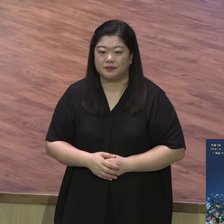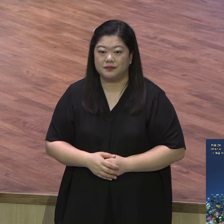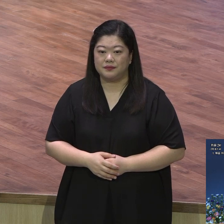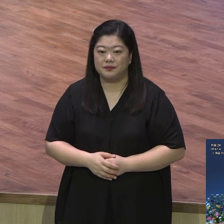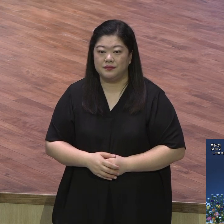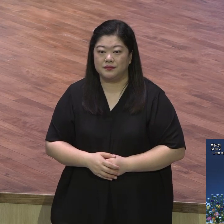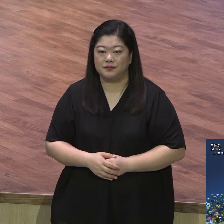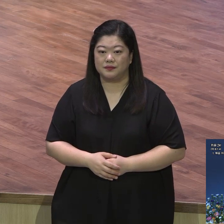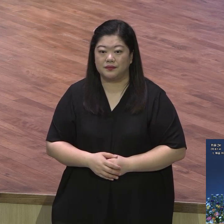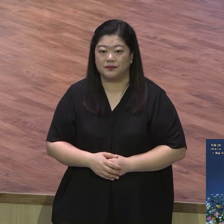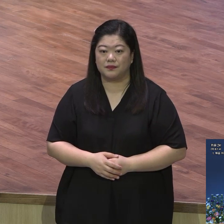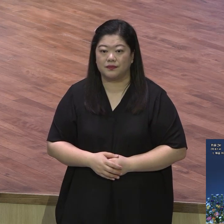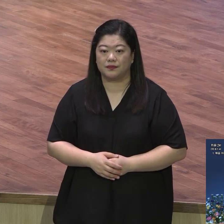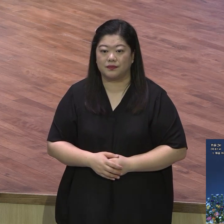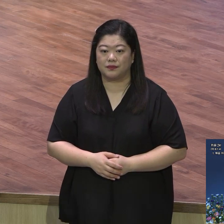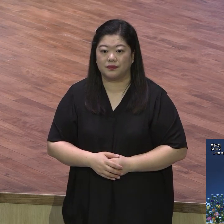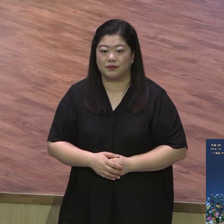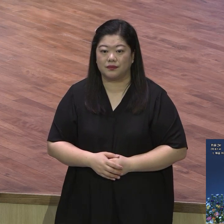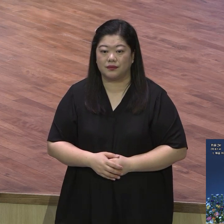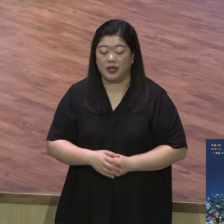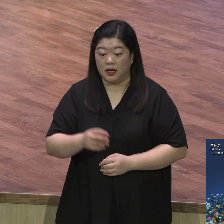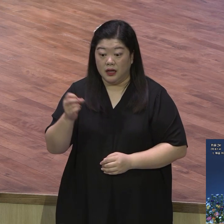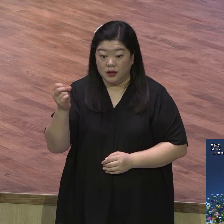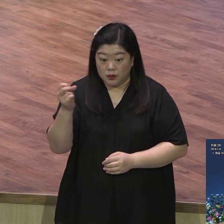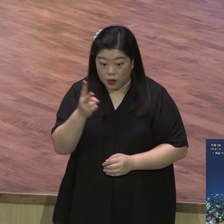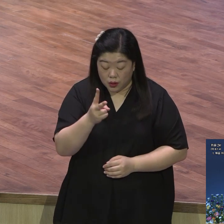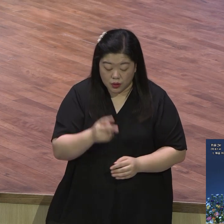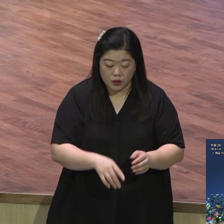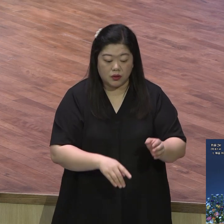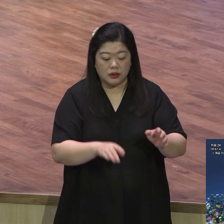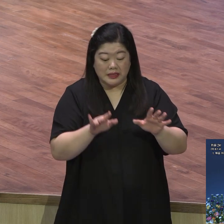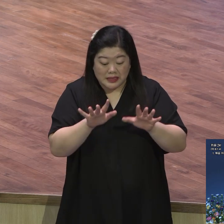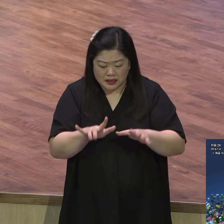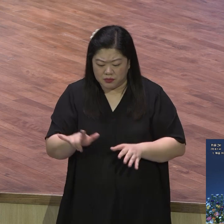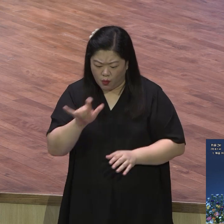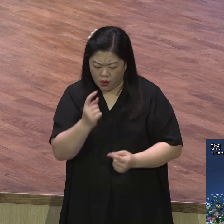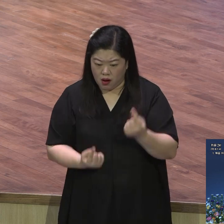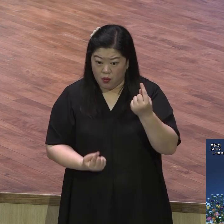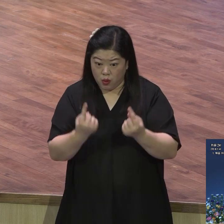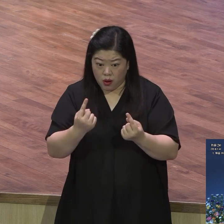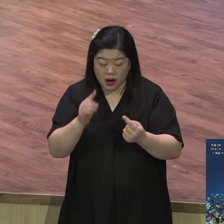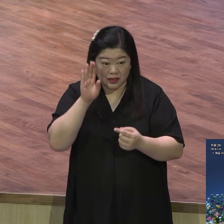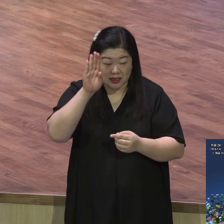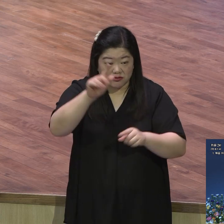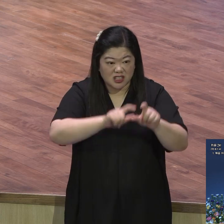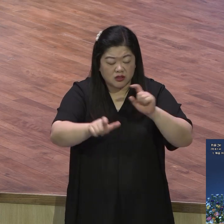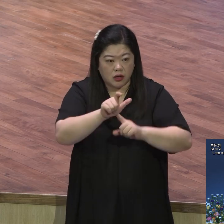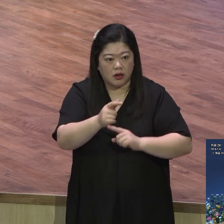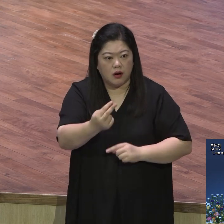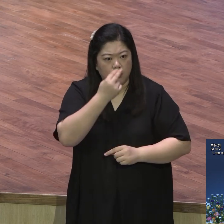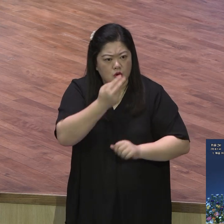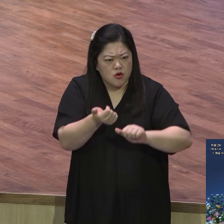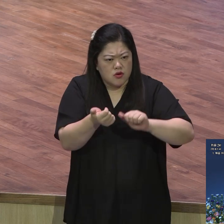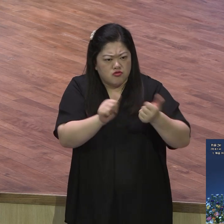인류를 피폐케 만드는 기운이 또 나타난다. 언제 우리 앞에 죽음이 닥치지 몰라.